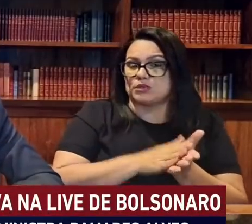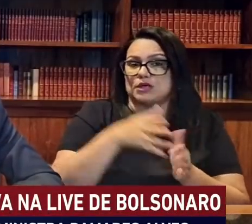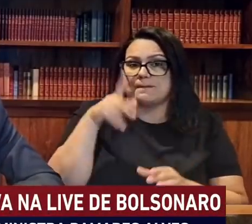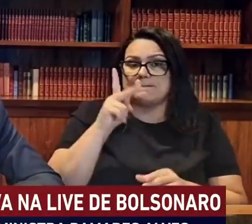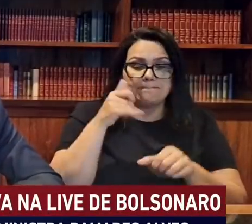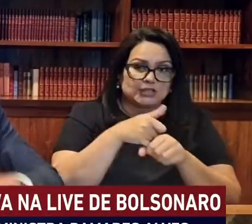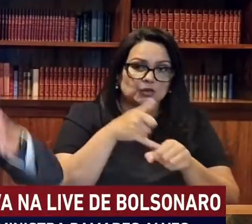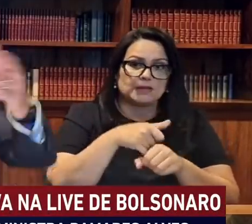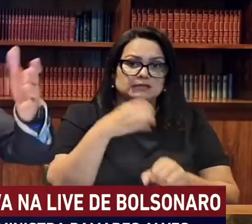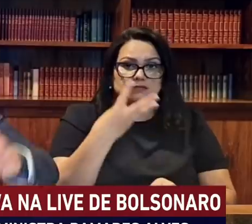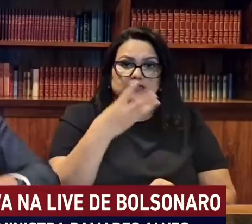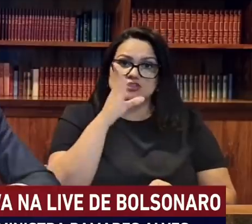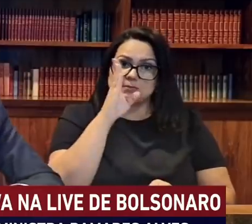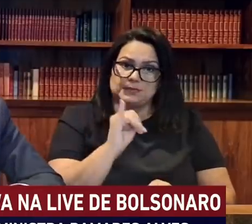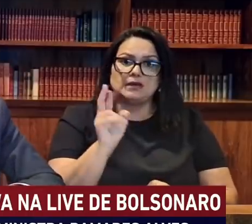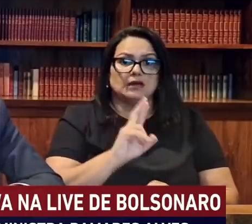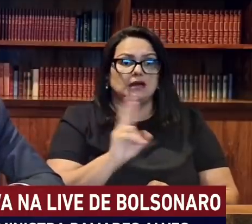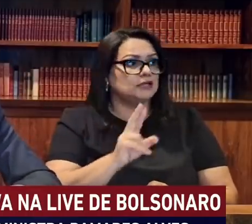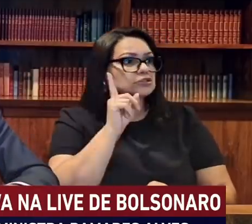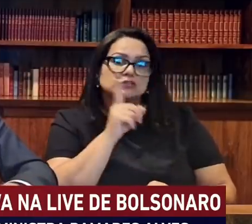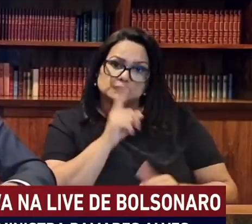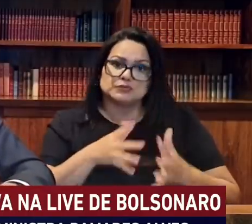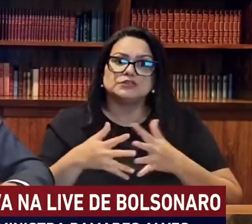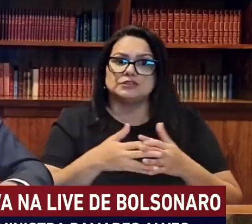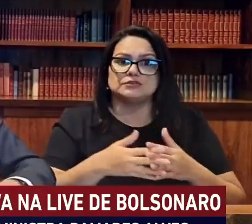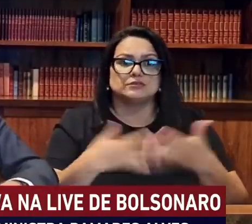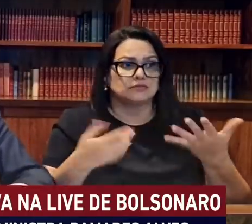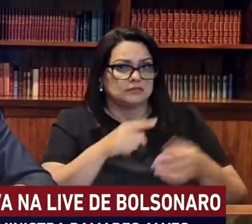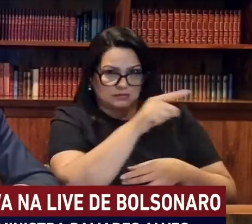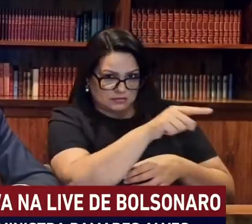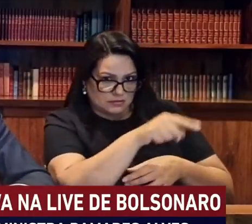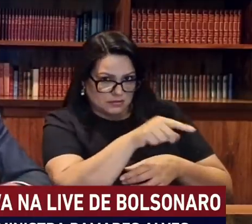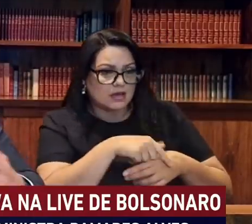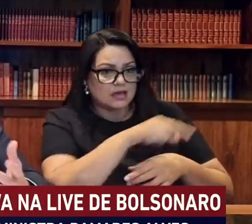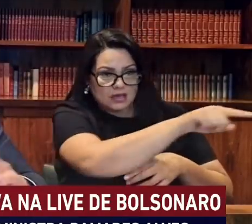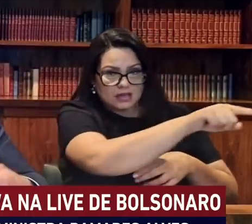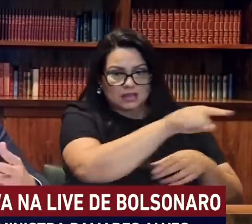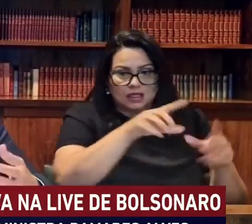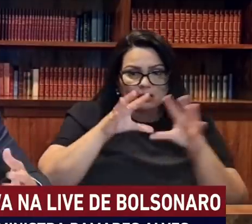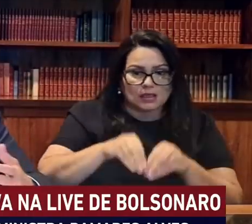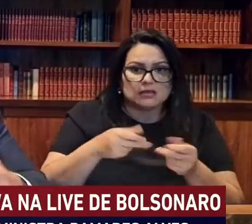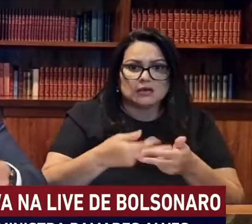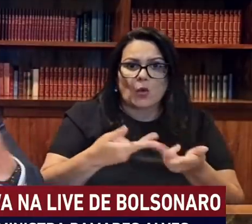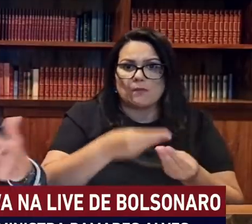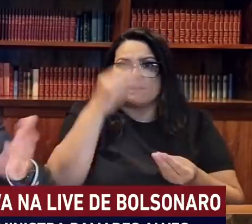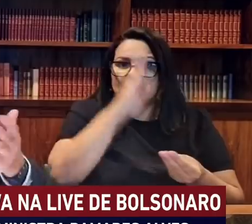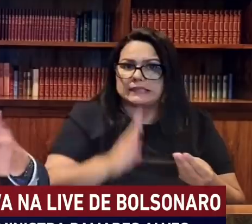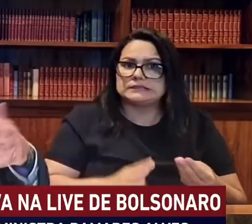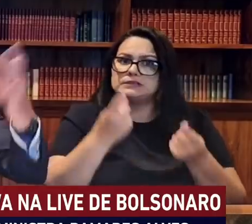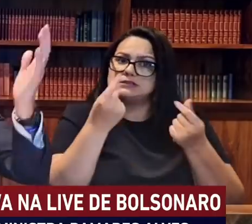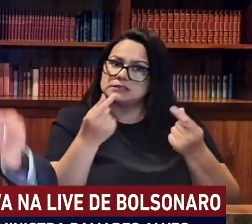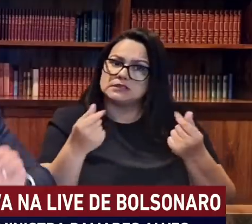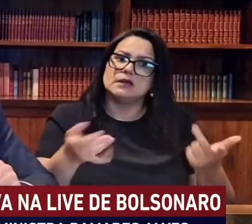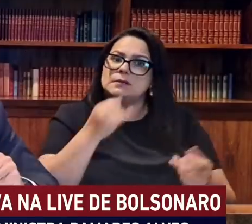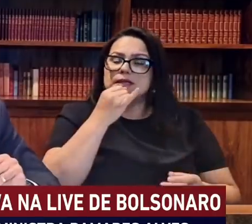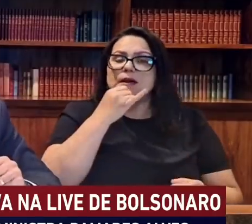3 bilhões de reais para os Estados Unidos. Que quando ela interferiu no preço aqui dentro, como a Petrobras ter dinheiro na bolsa